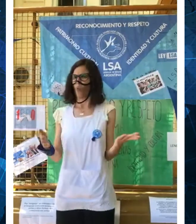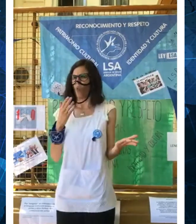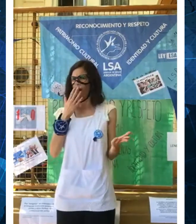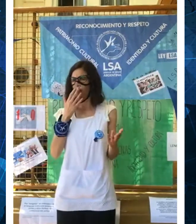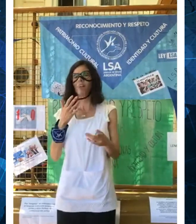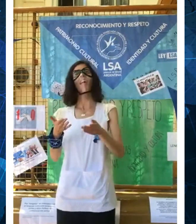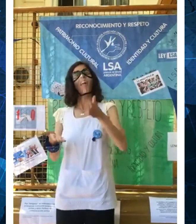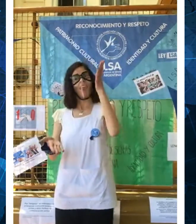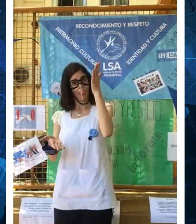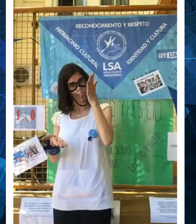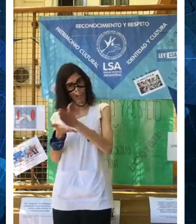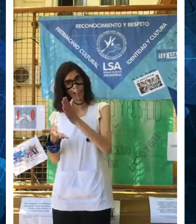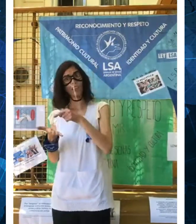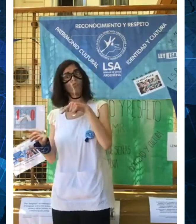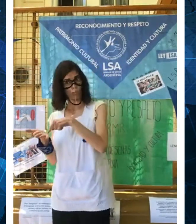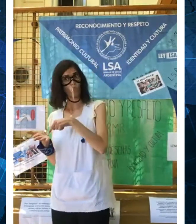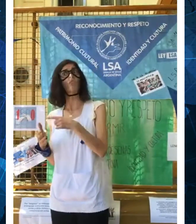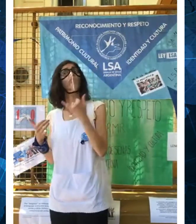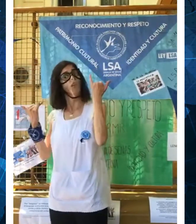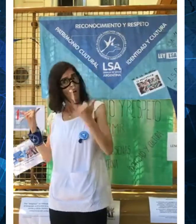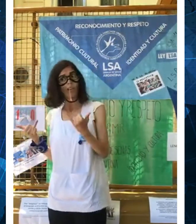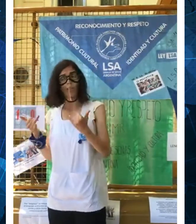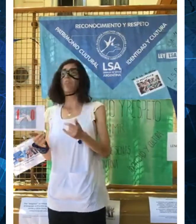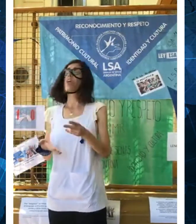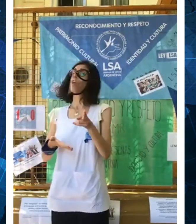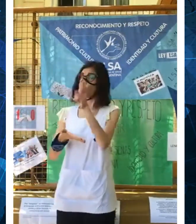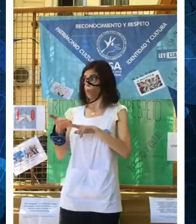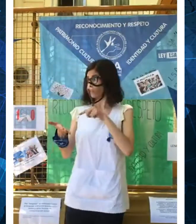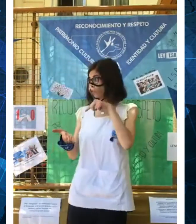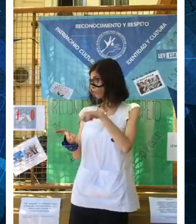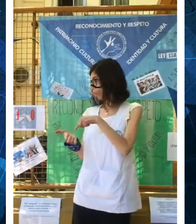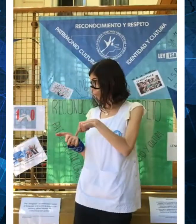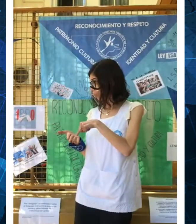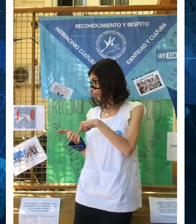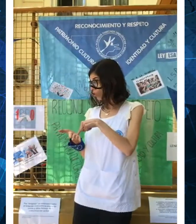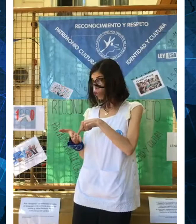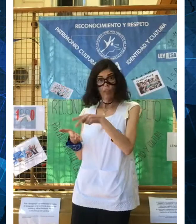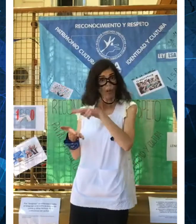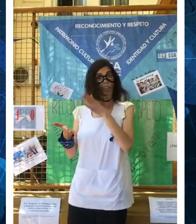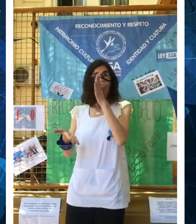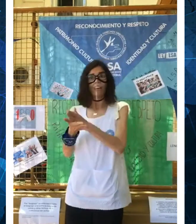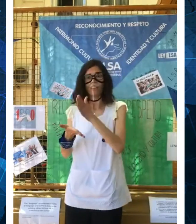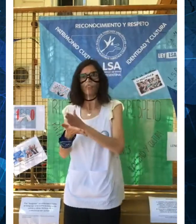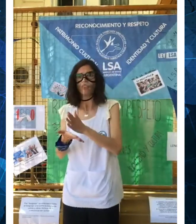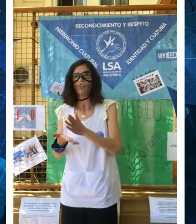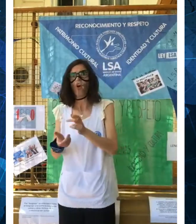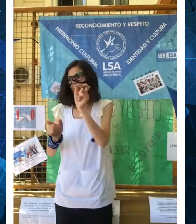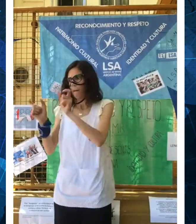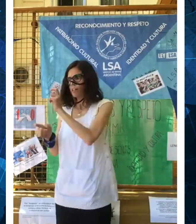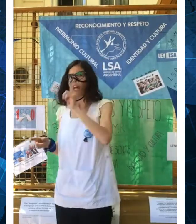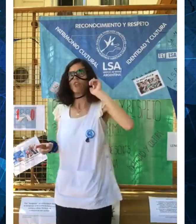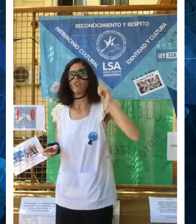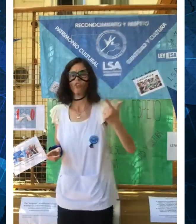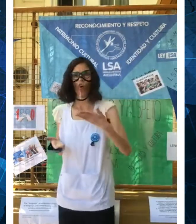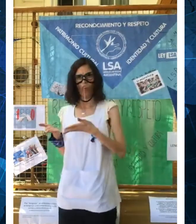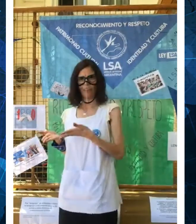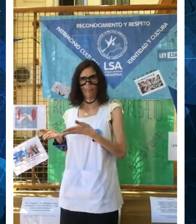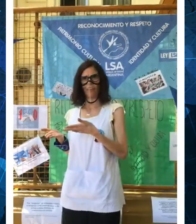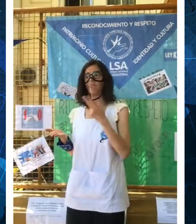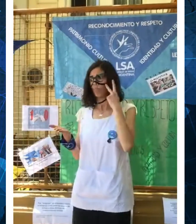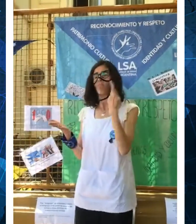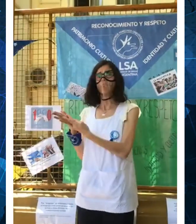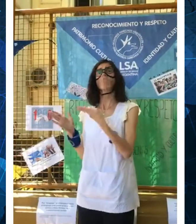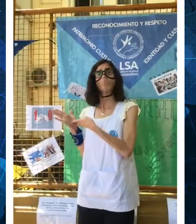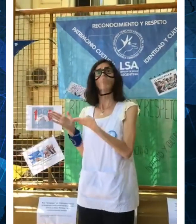Las lenguas de señas son idiomas y tenemos derecho desde la convención a que sea respetada nuestra